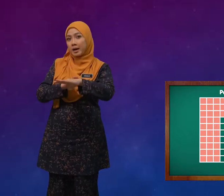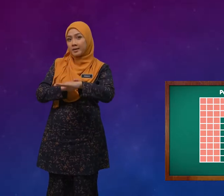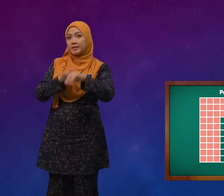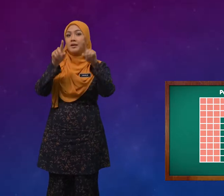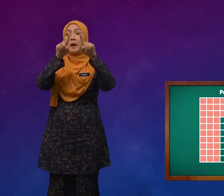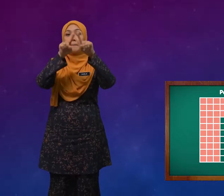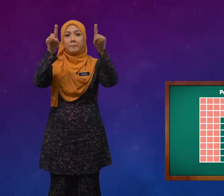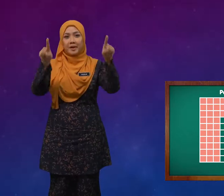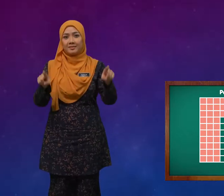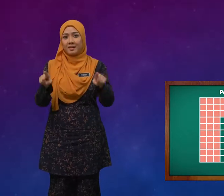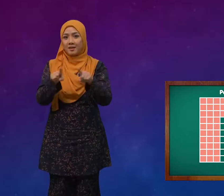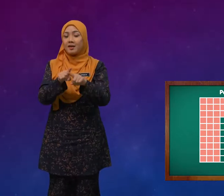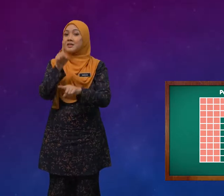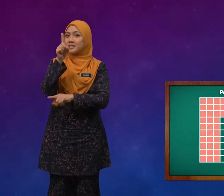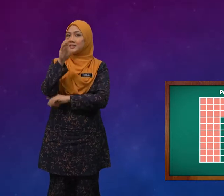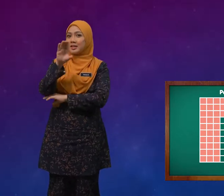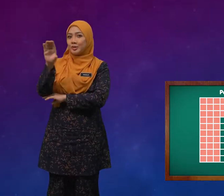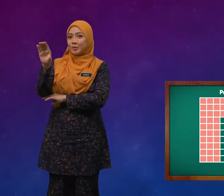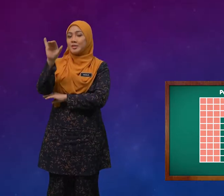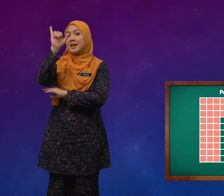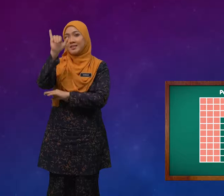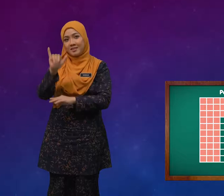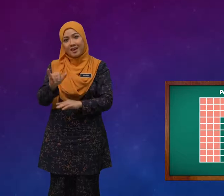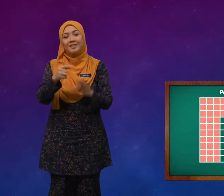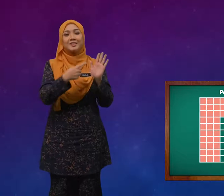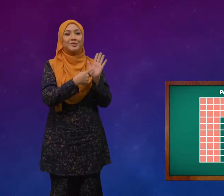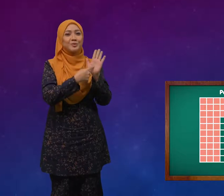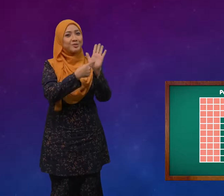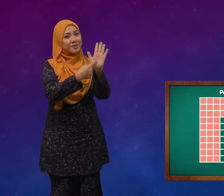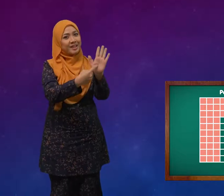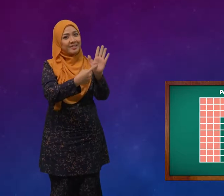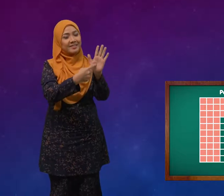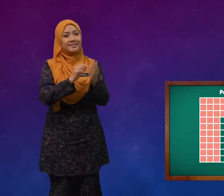pada petak 100 yang ditunjukkan?